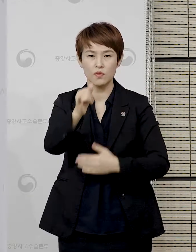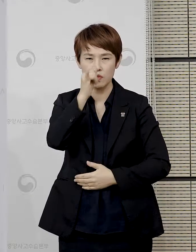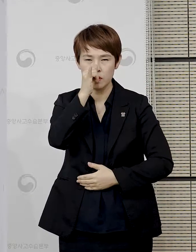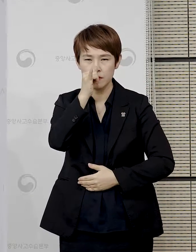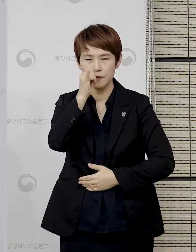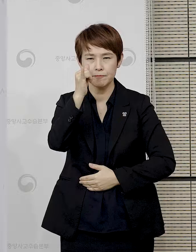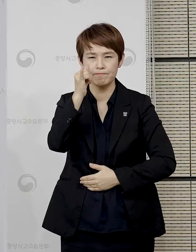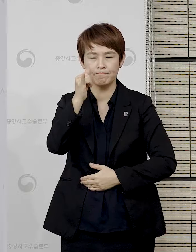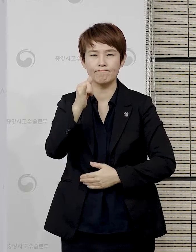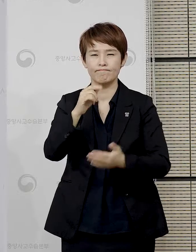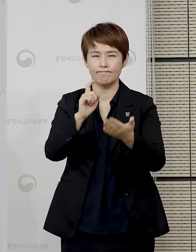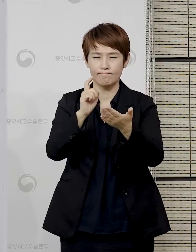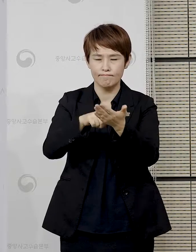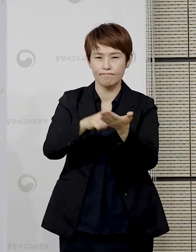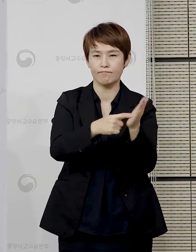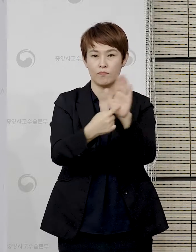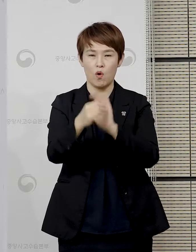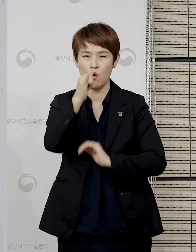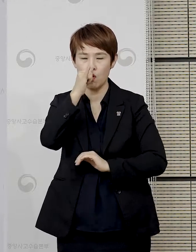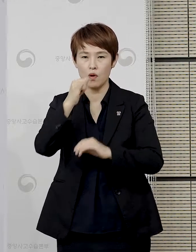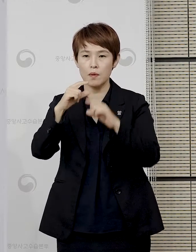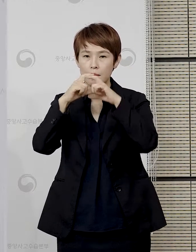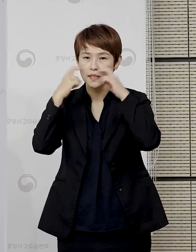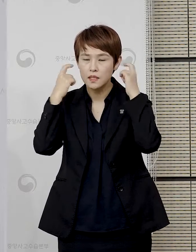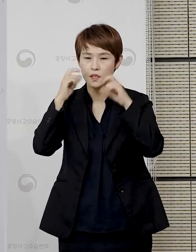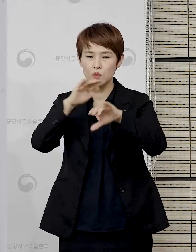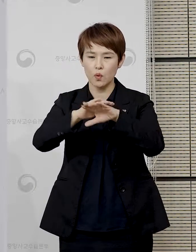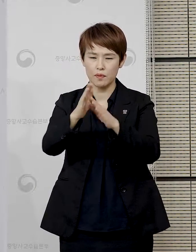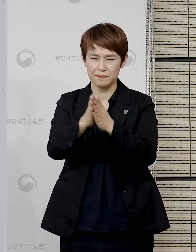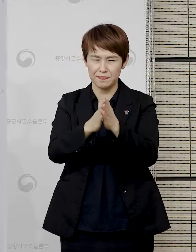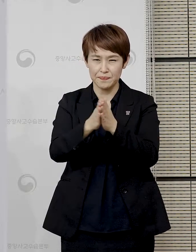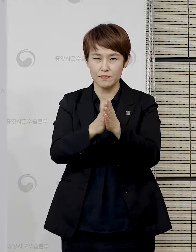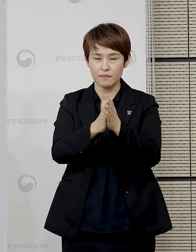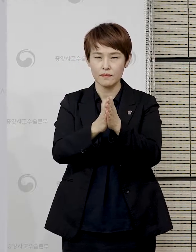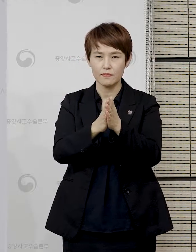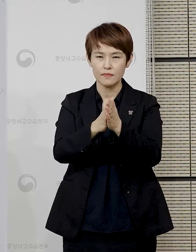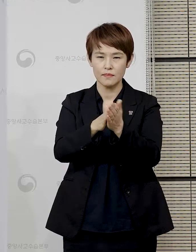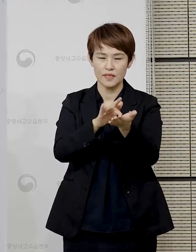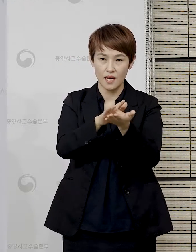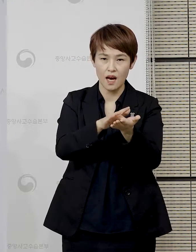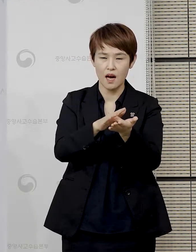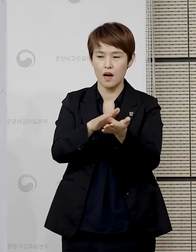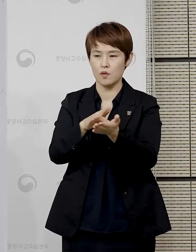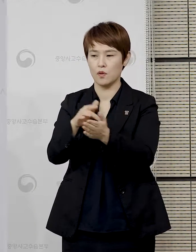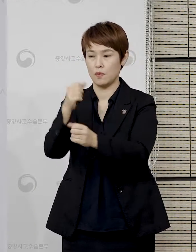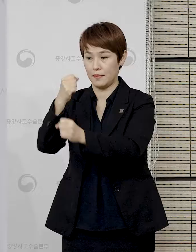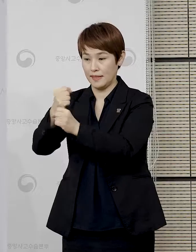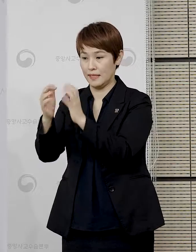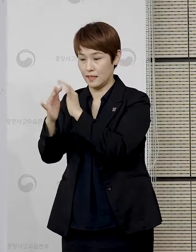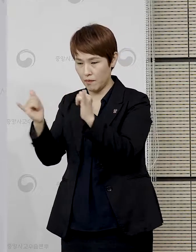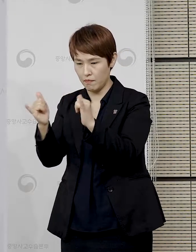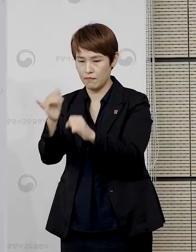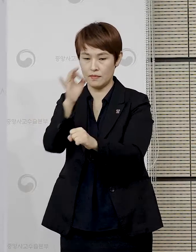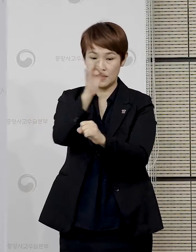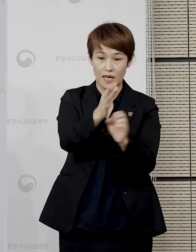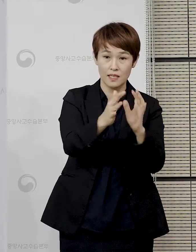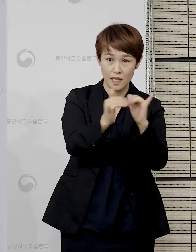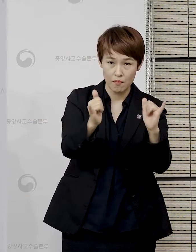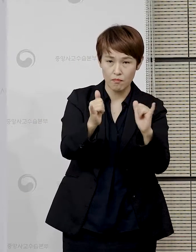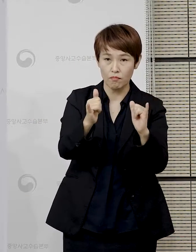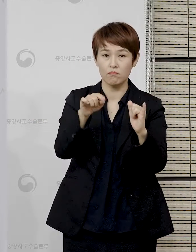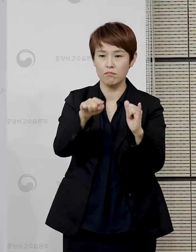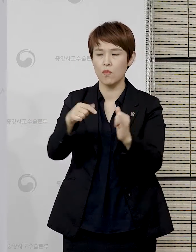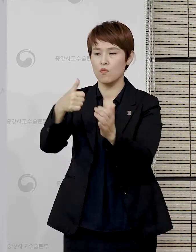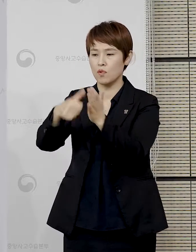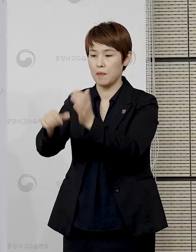발동하였습니다. 마스크와 손 소독제 등의 생산업자와 도매업자들이 제품을 출하하거나 판매하는